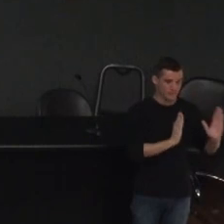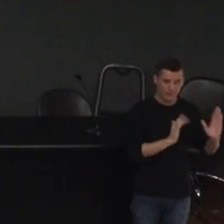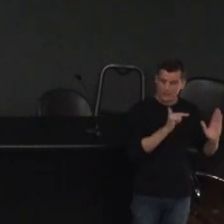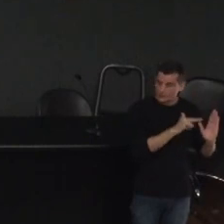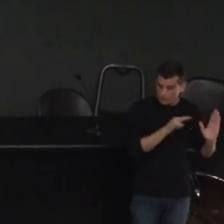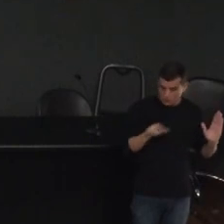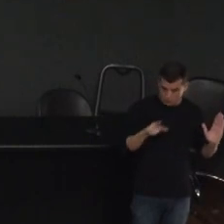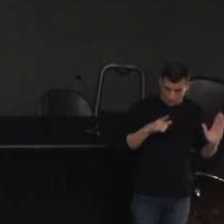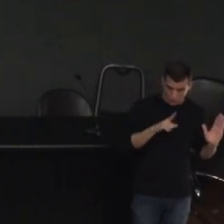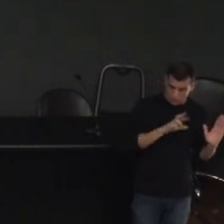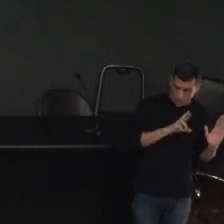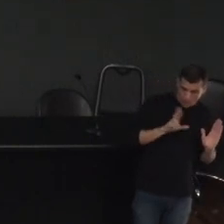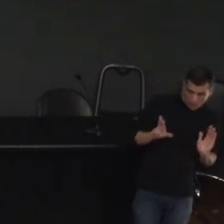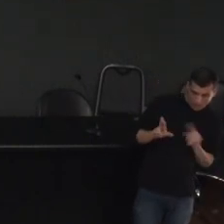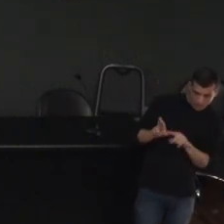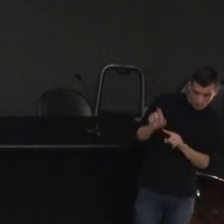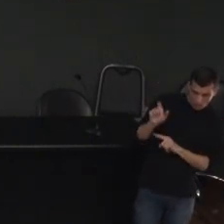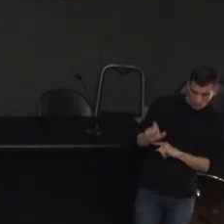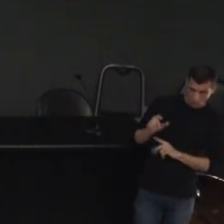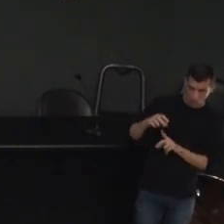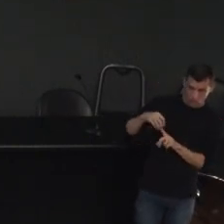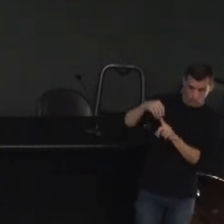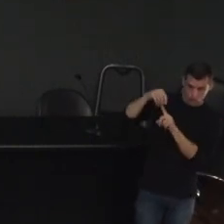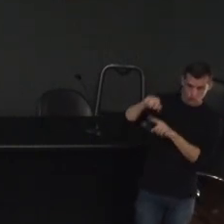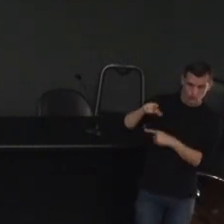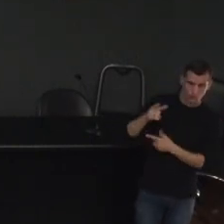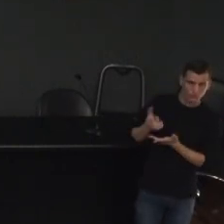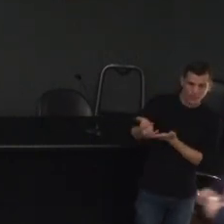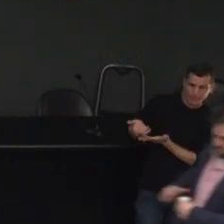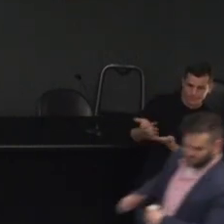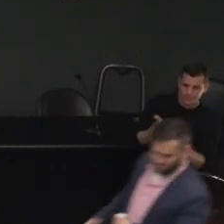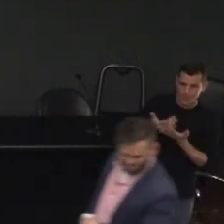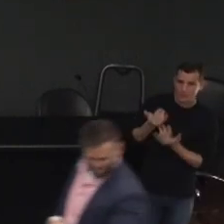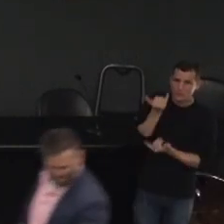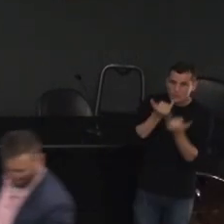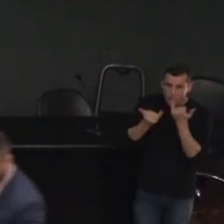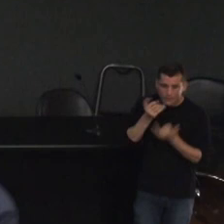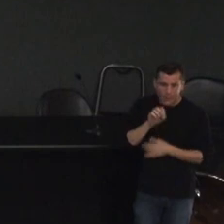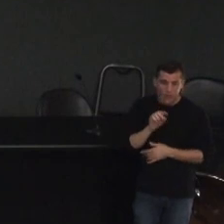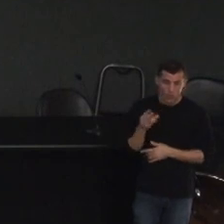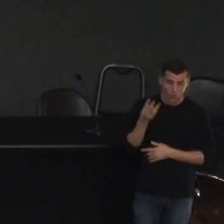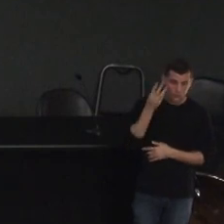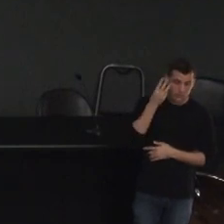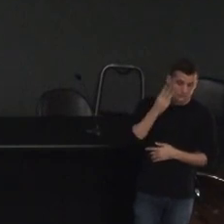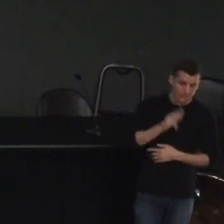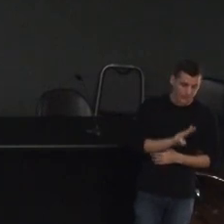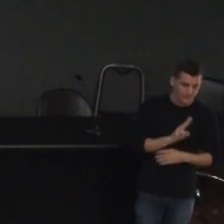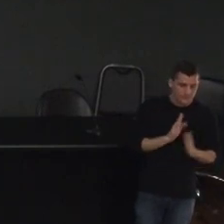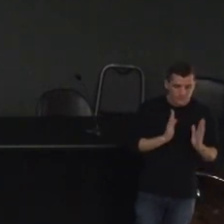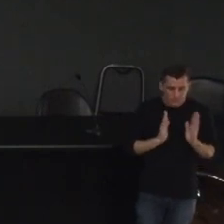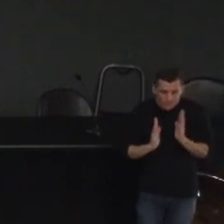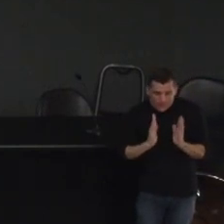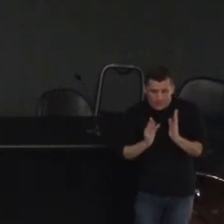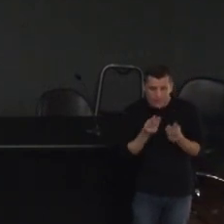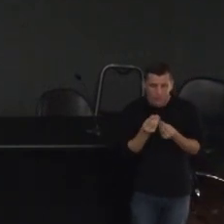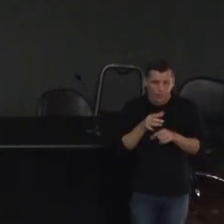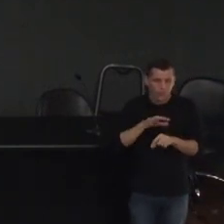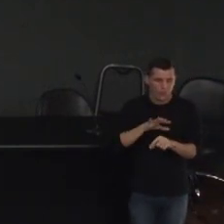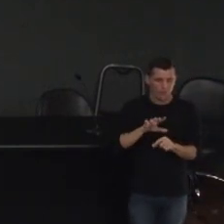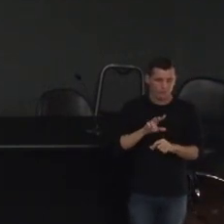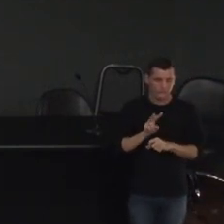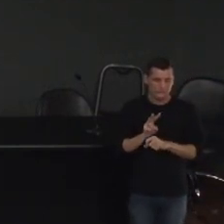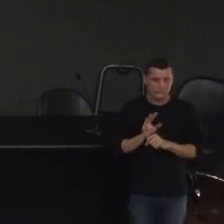ou se você tem lá três dias para um incidente de segurança que daqui a pouco a gente vai ver né para comunicação